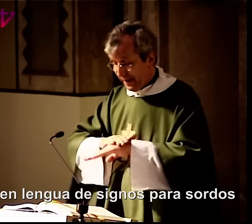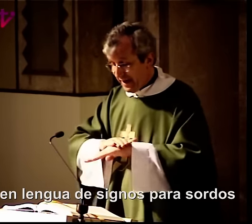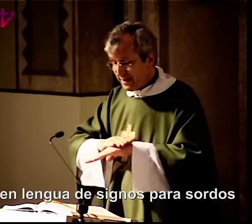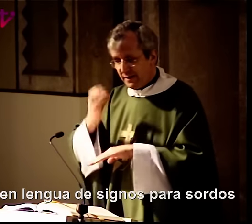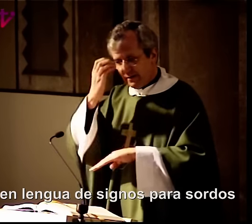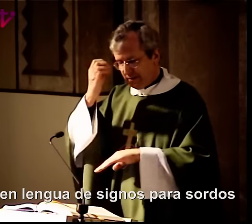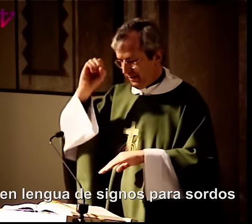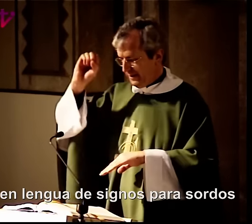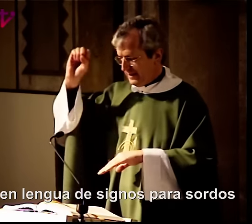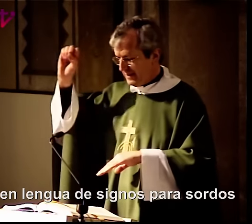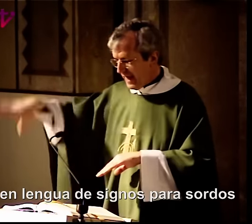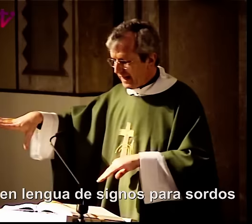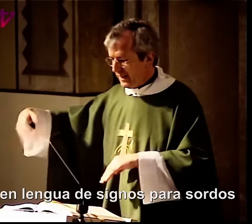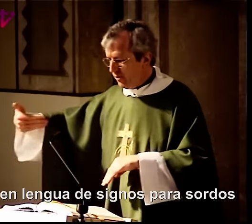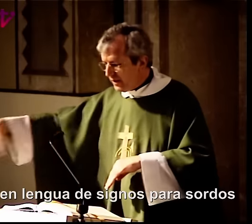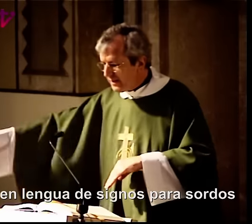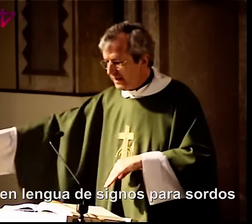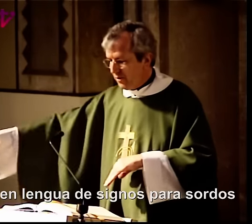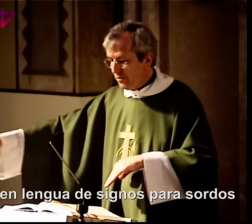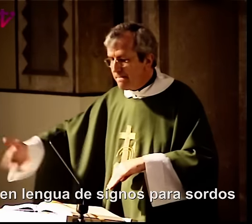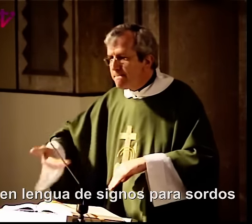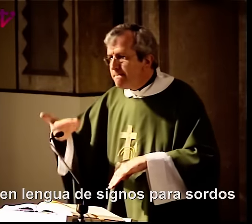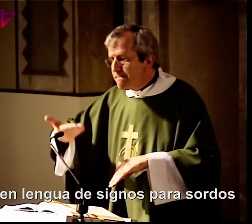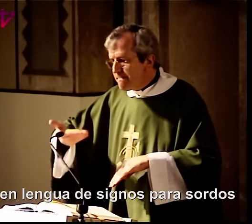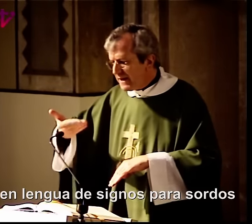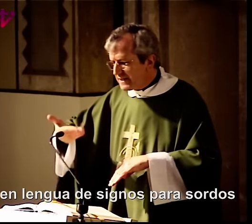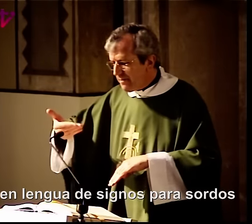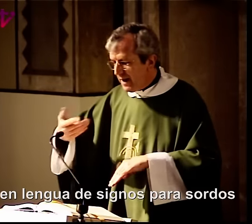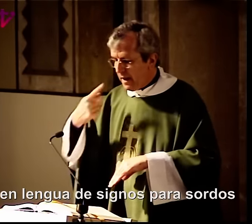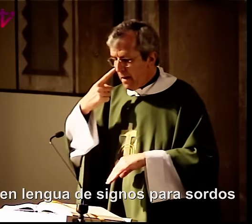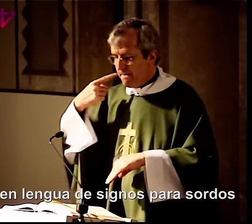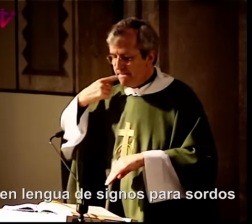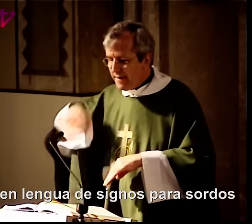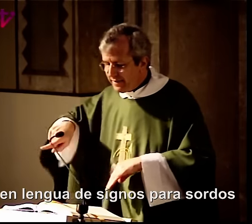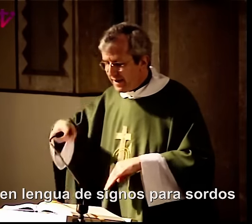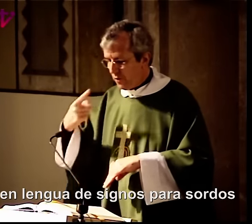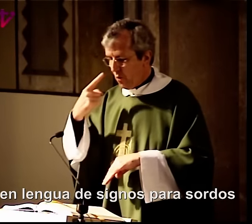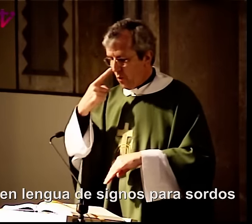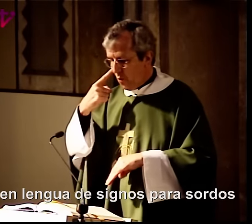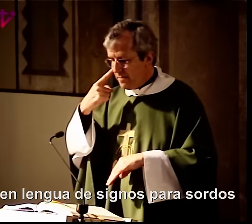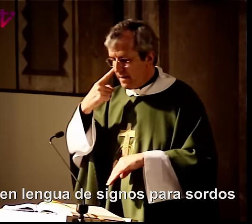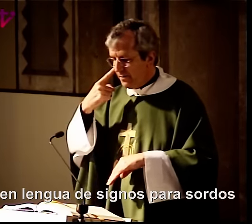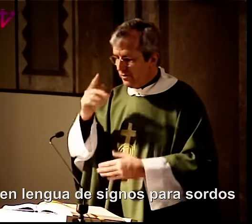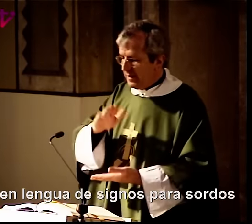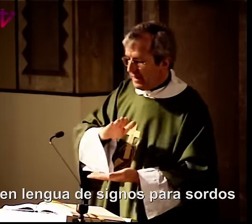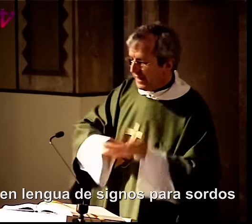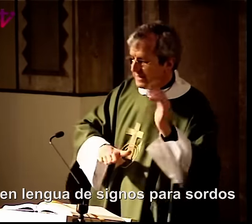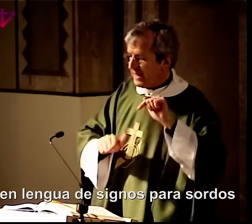pecar, sácatelo y tíralo. Más te vale perder un miembro que ser